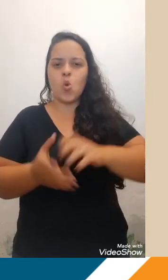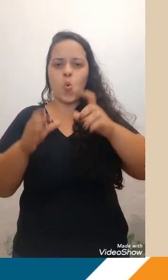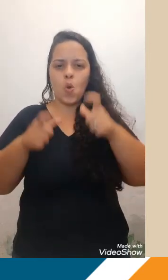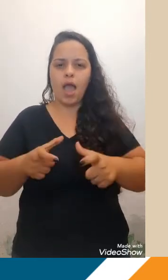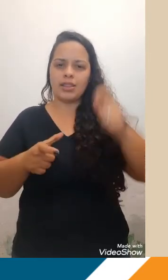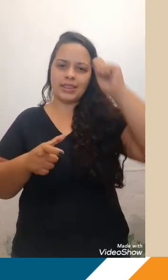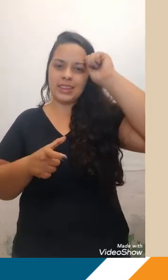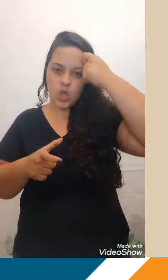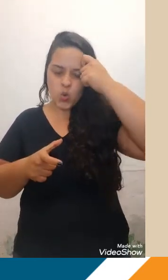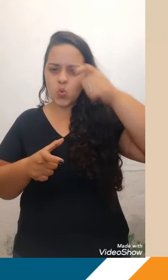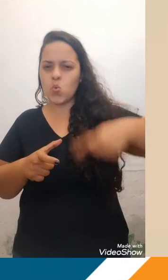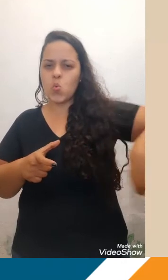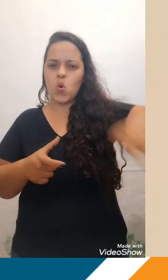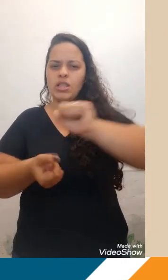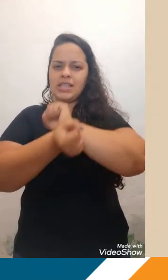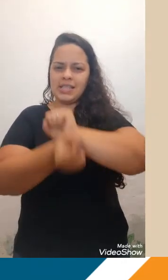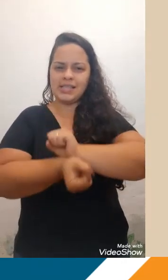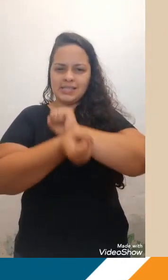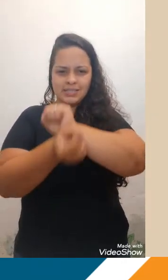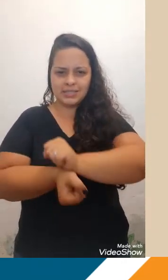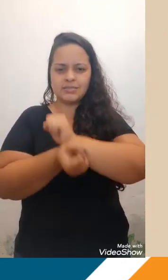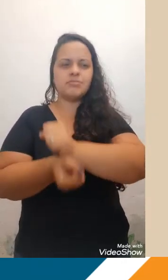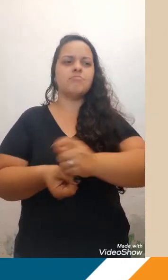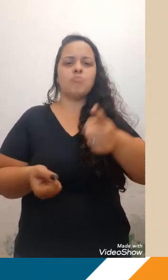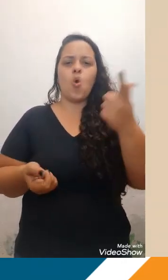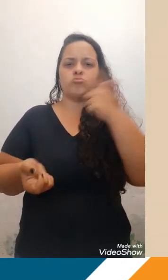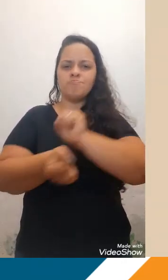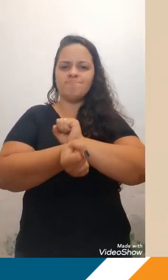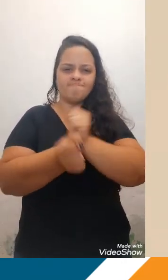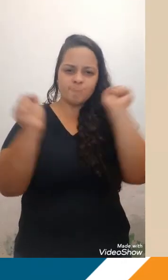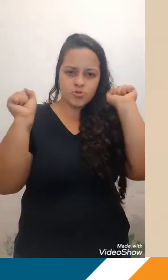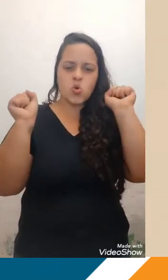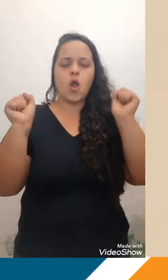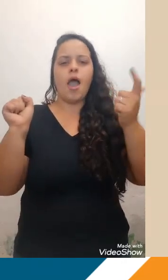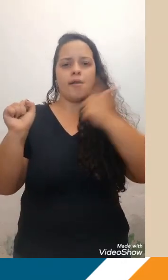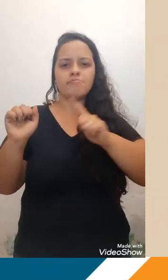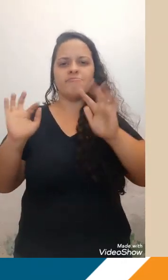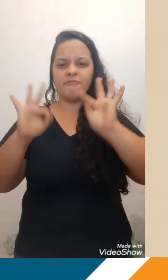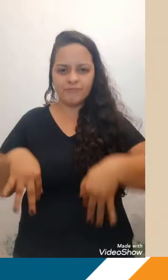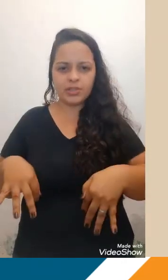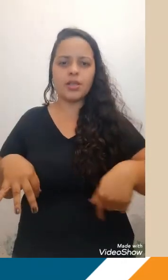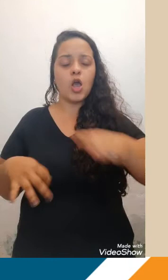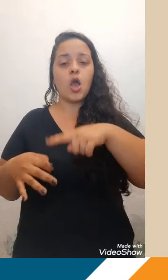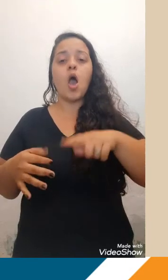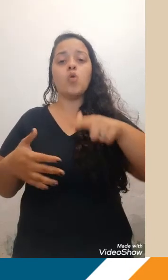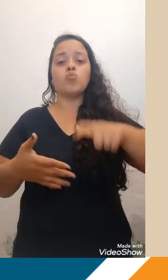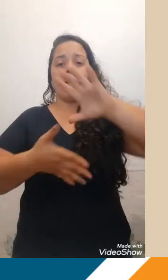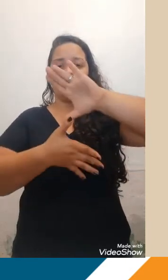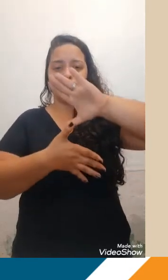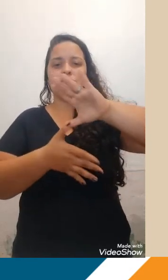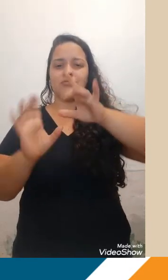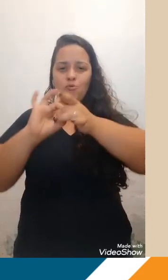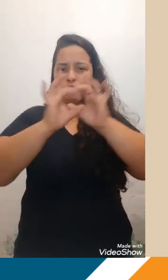em um mar escravista, a primeira república abolicionista que acabou com a escravidão num continente onde a mão de